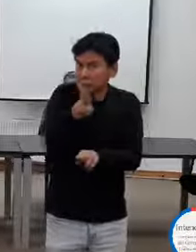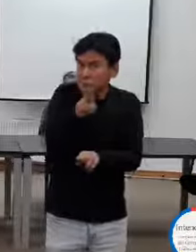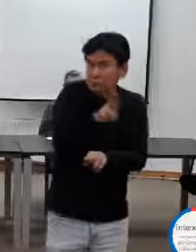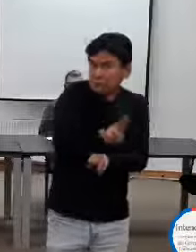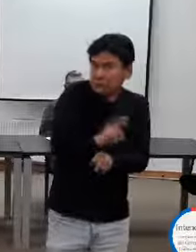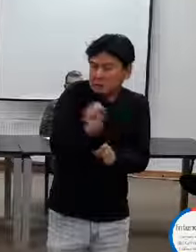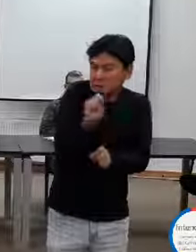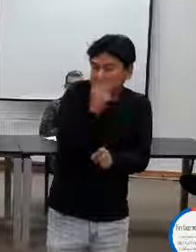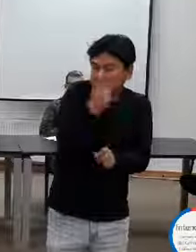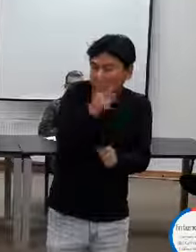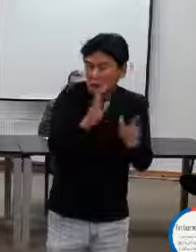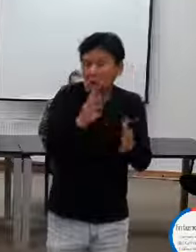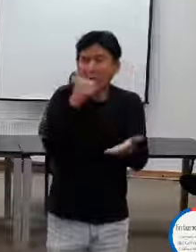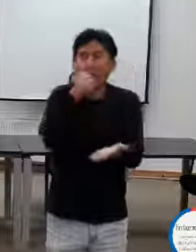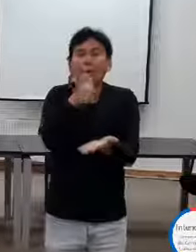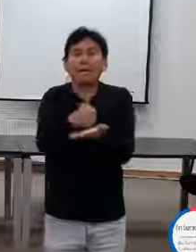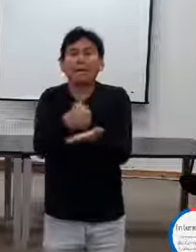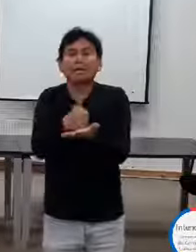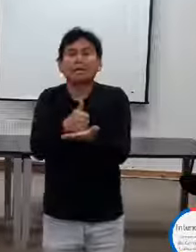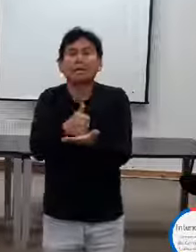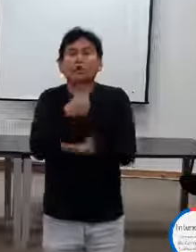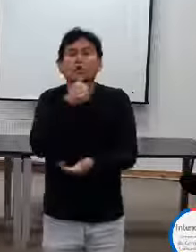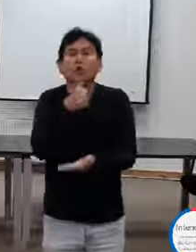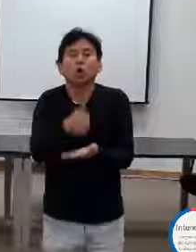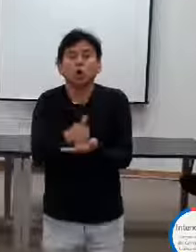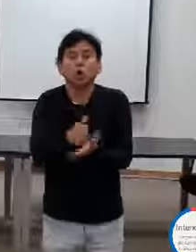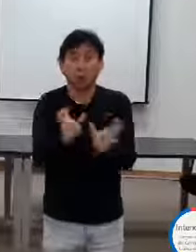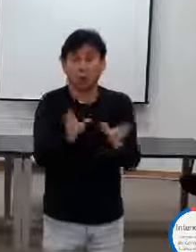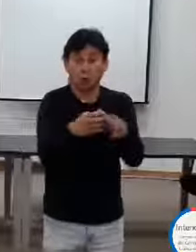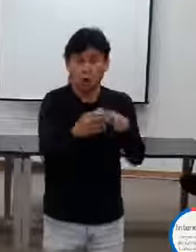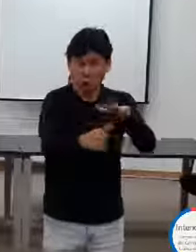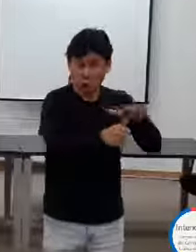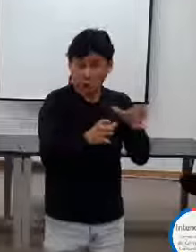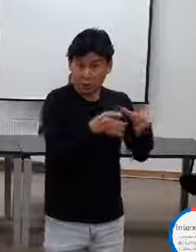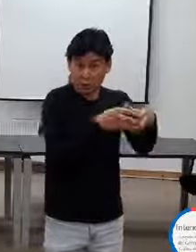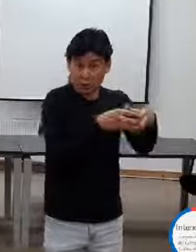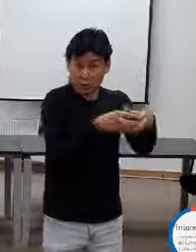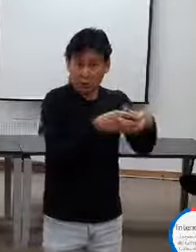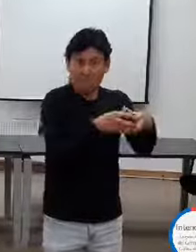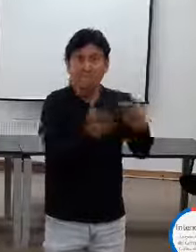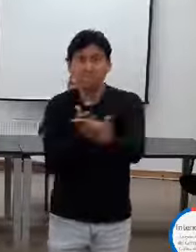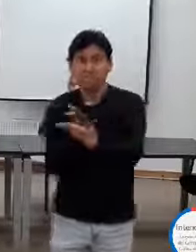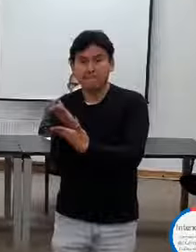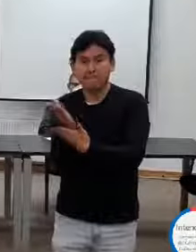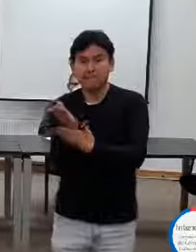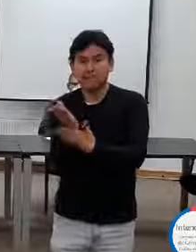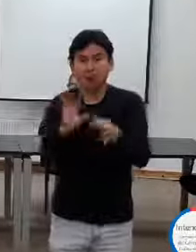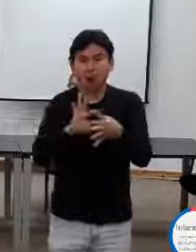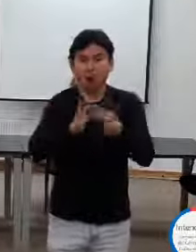repetir la primera parte? No la escucho. El alcalde de Cochran y el Consejo Municipal solicitan un cordón sanitario y